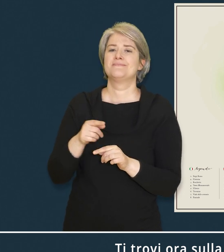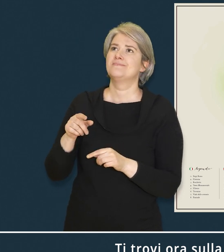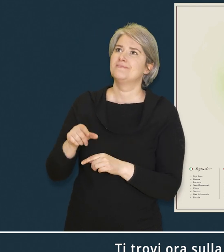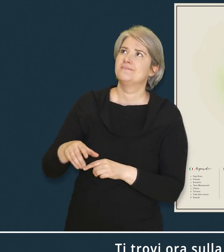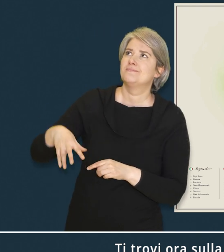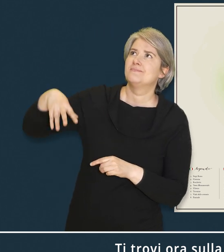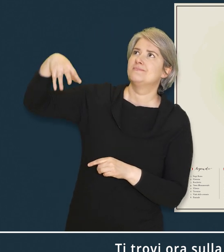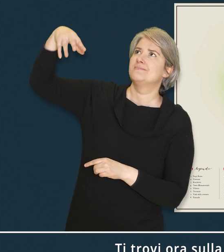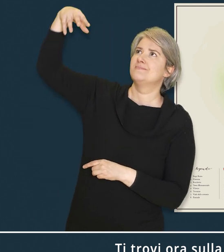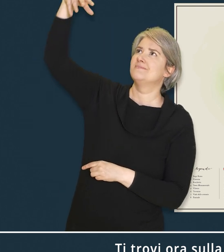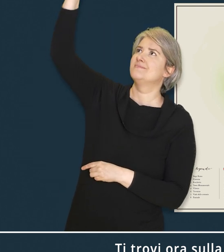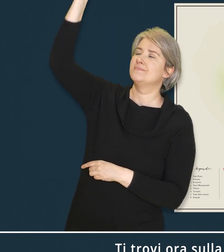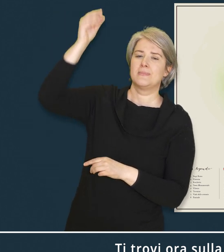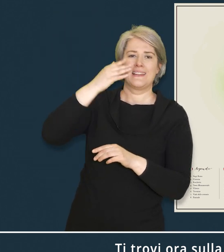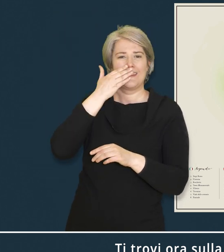domestico,